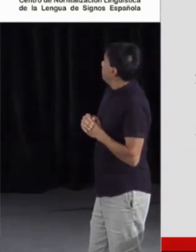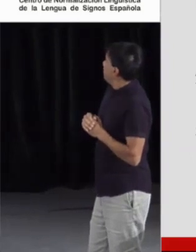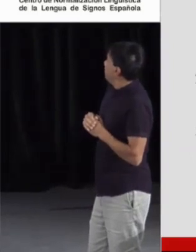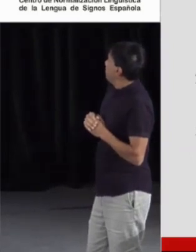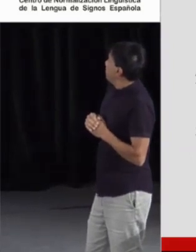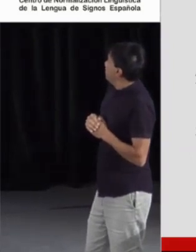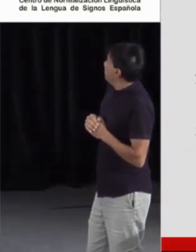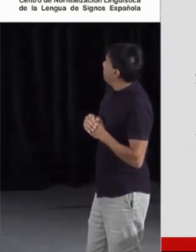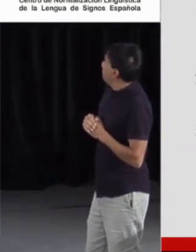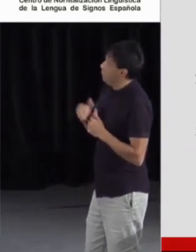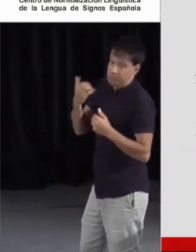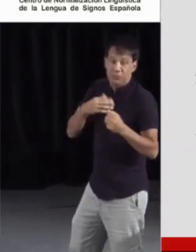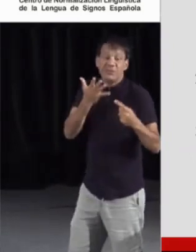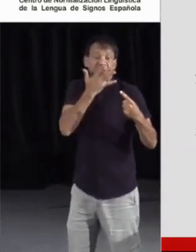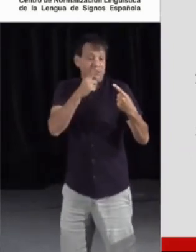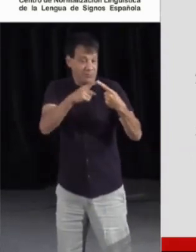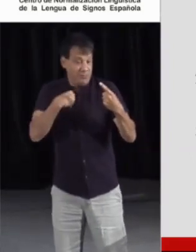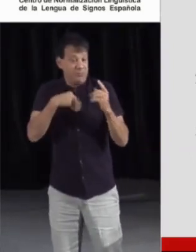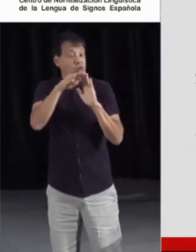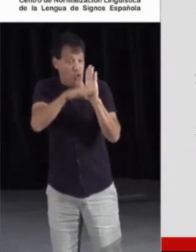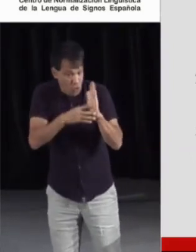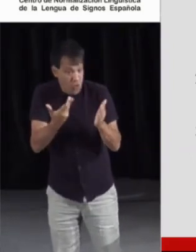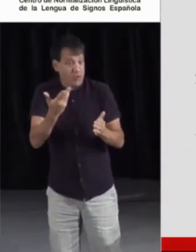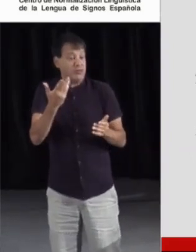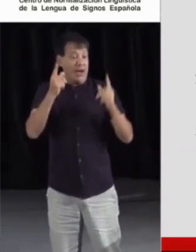hemos añadido alguno más a los que él propone,